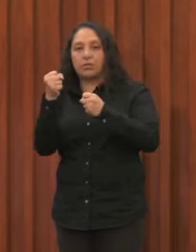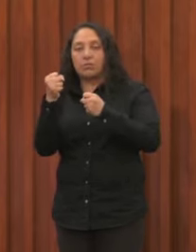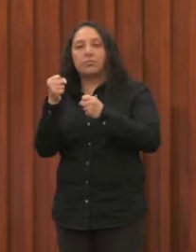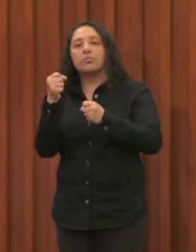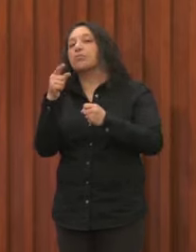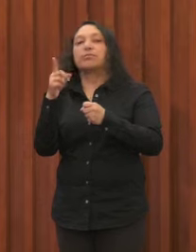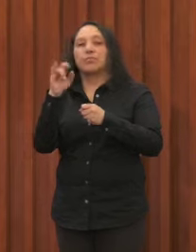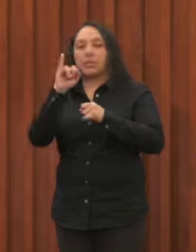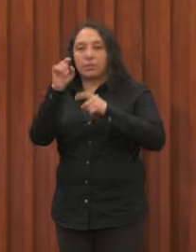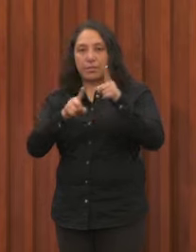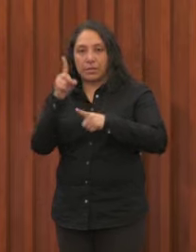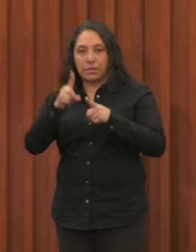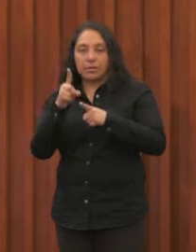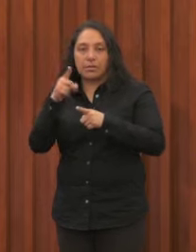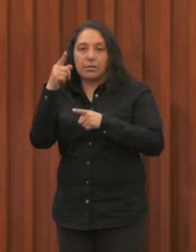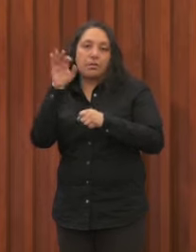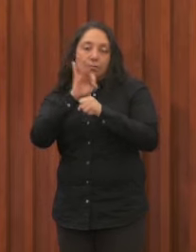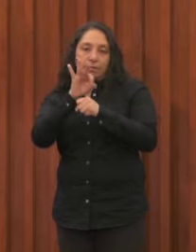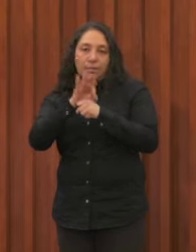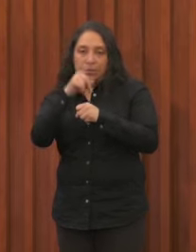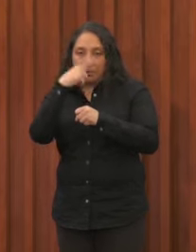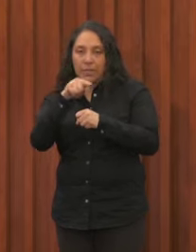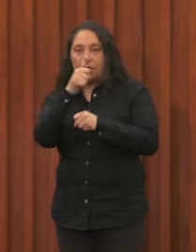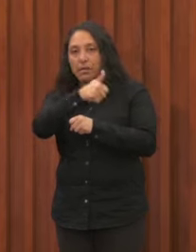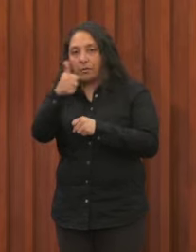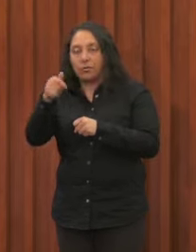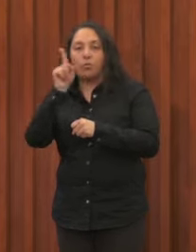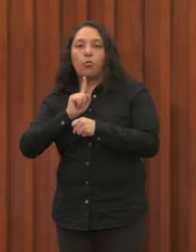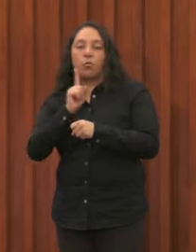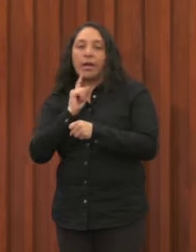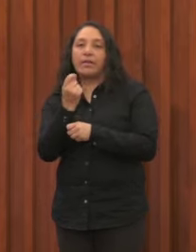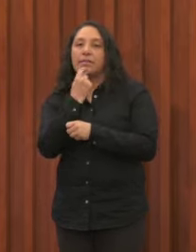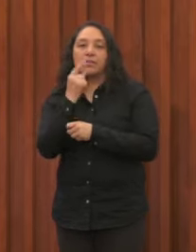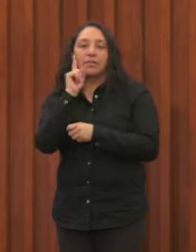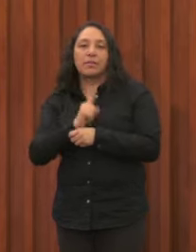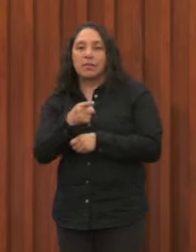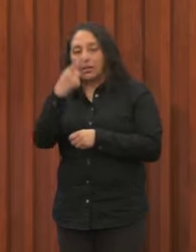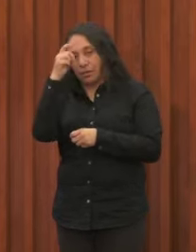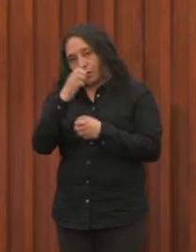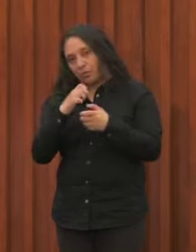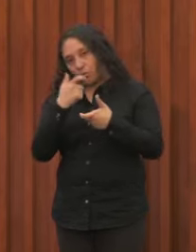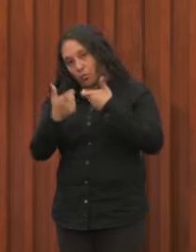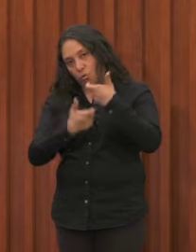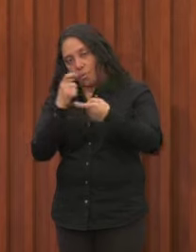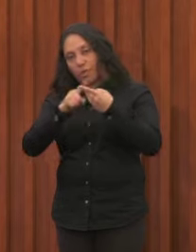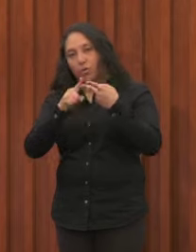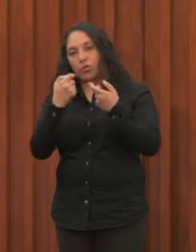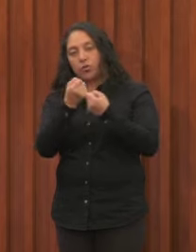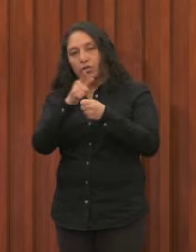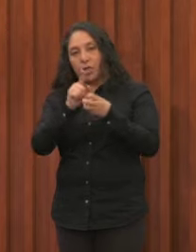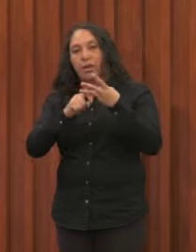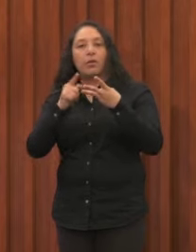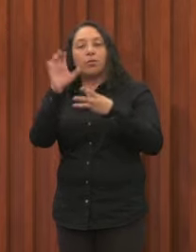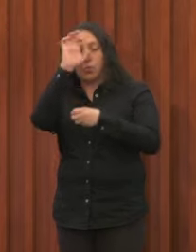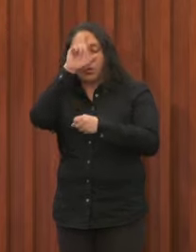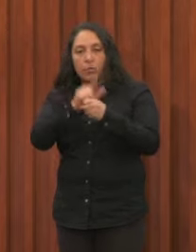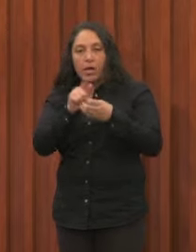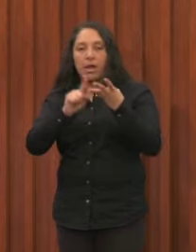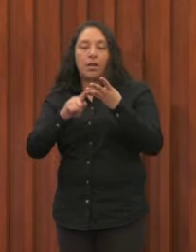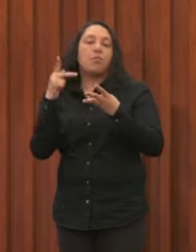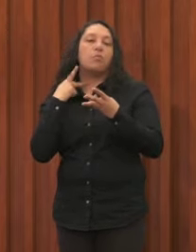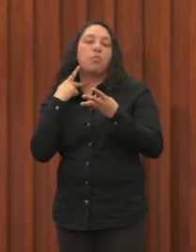agencia personal de las mujeres y las niñas para el desarrollo económico, social, cultural, educativo, ambiental y político, entre otros,